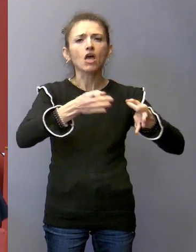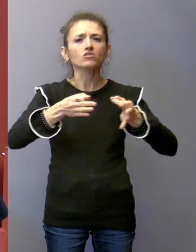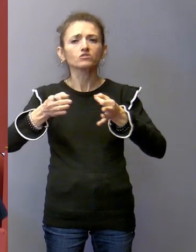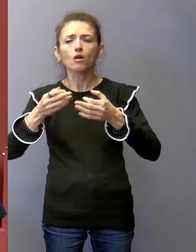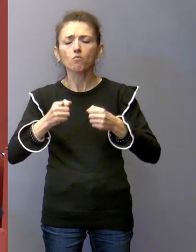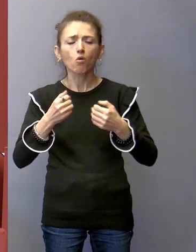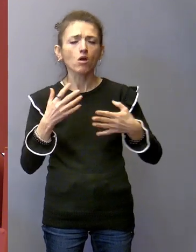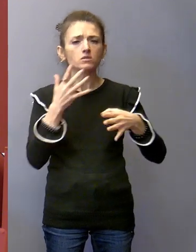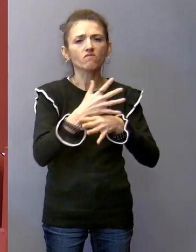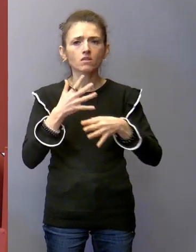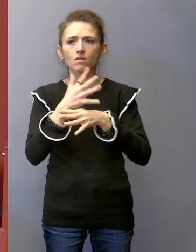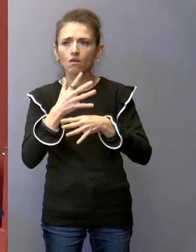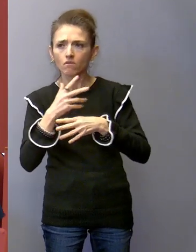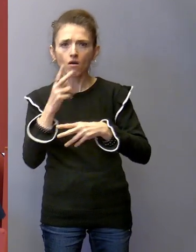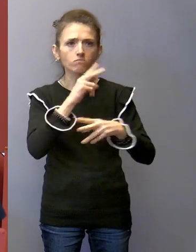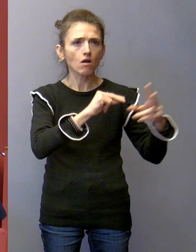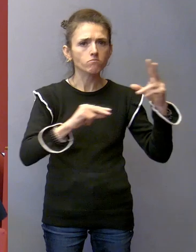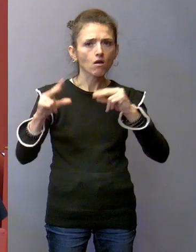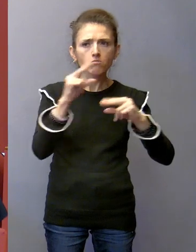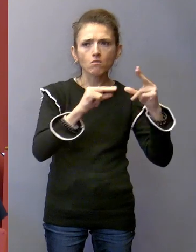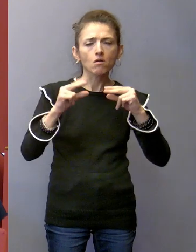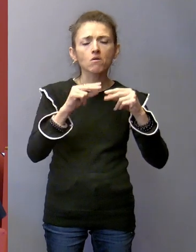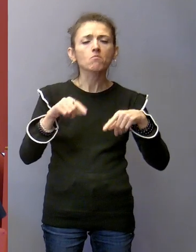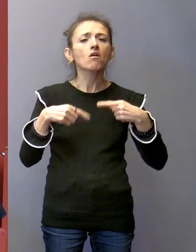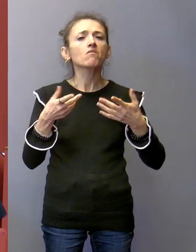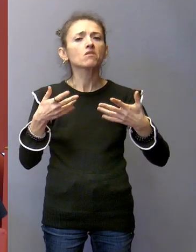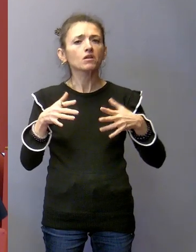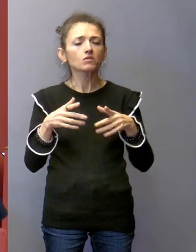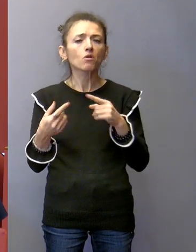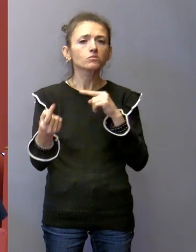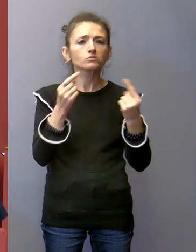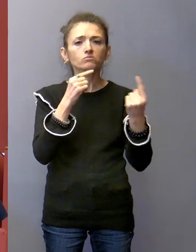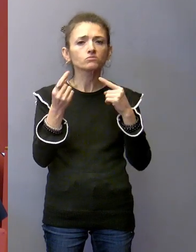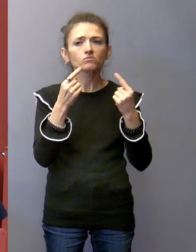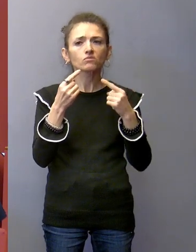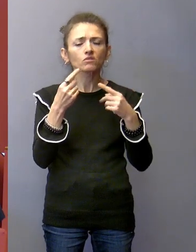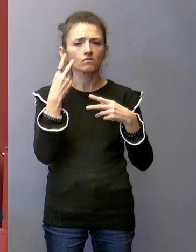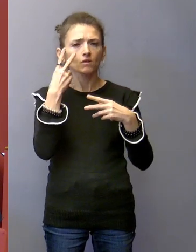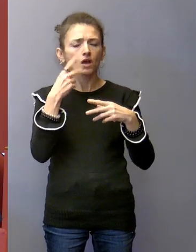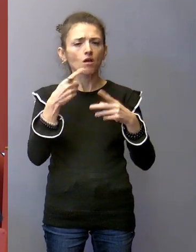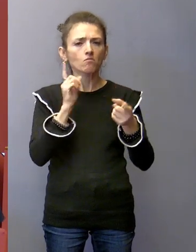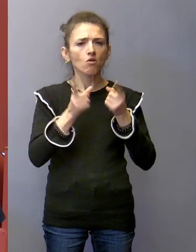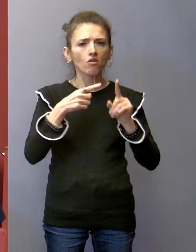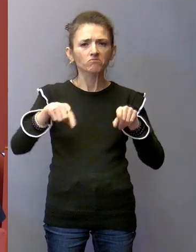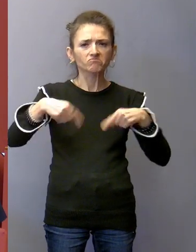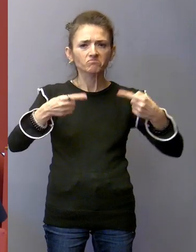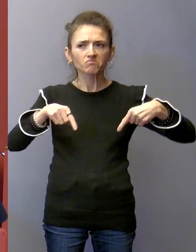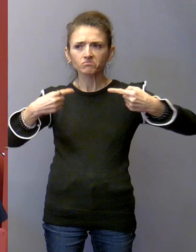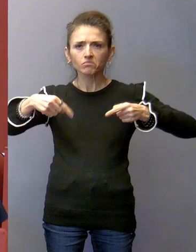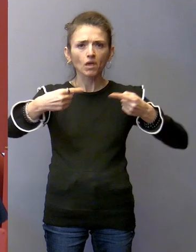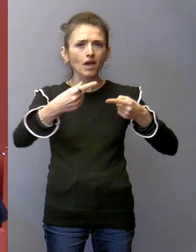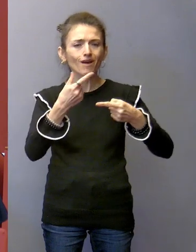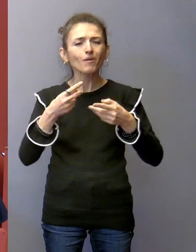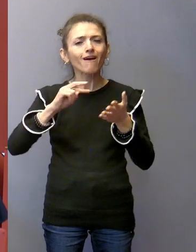interventi e poi portare il tutto in una discussione molto spesso e porta ad una contrapposizione politica senza i dovuti approfondimenti